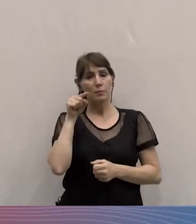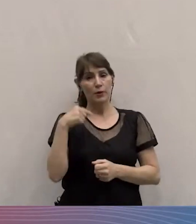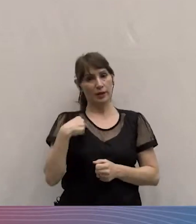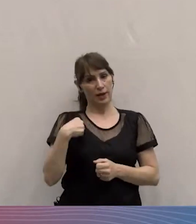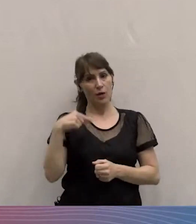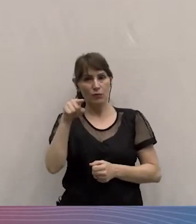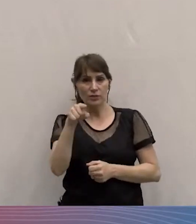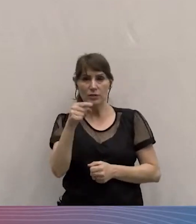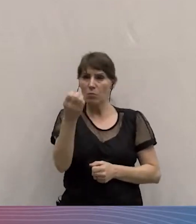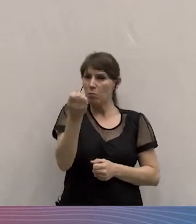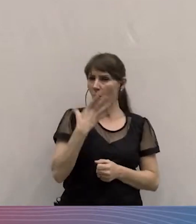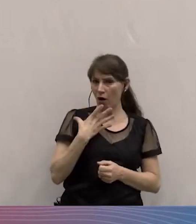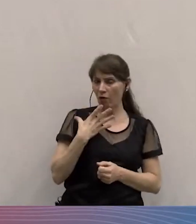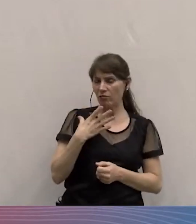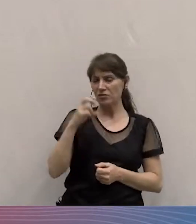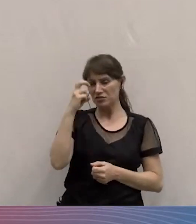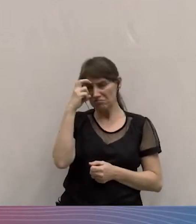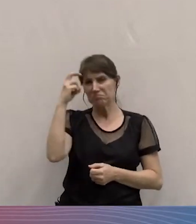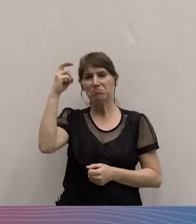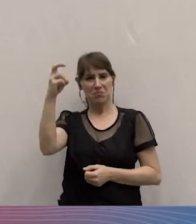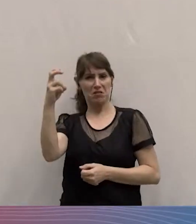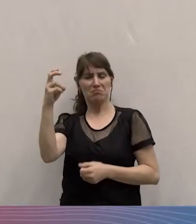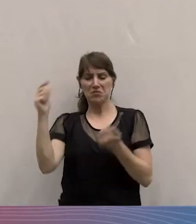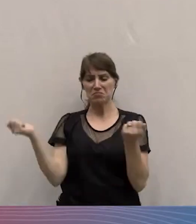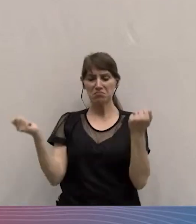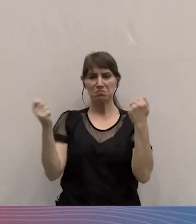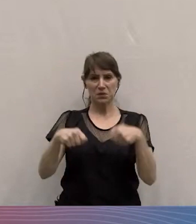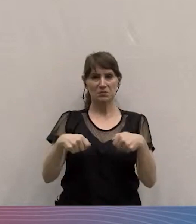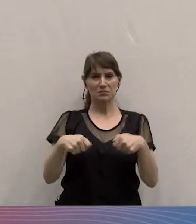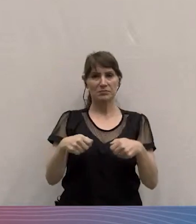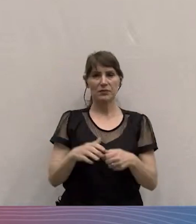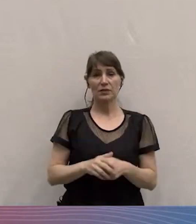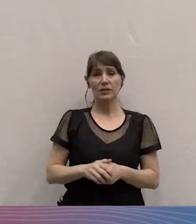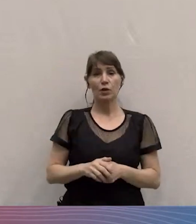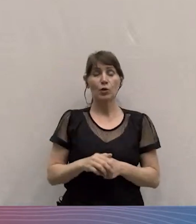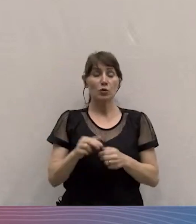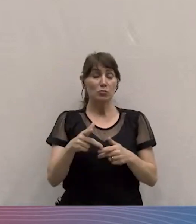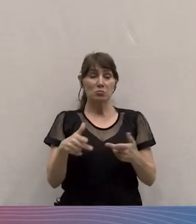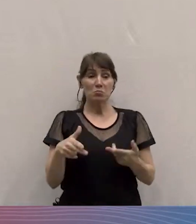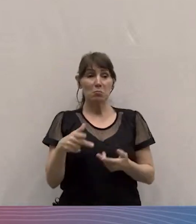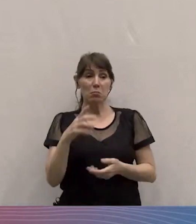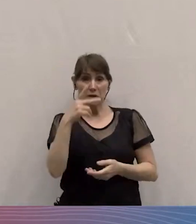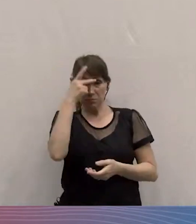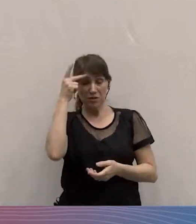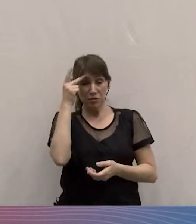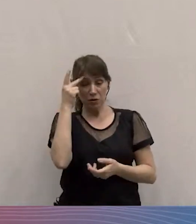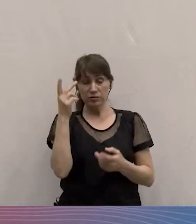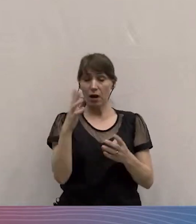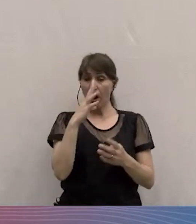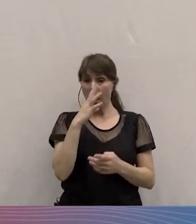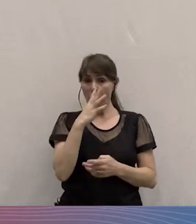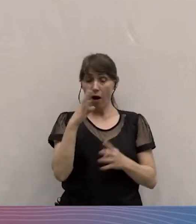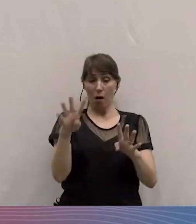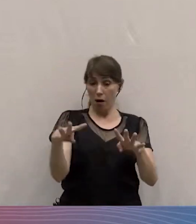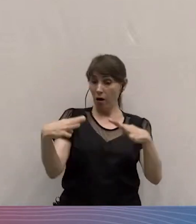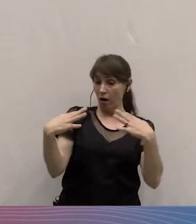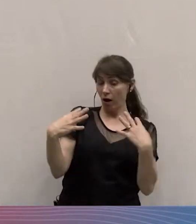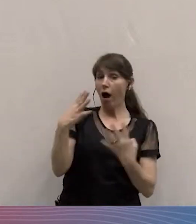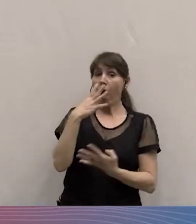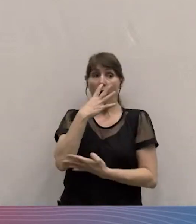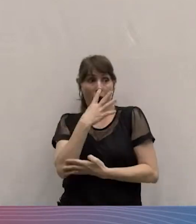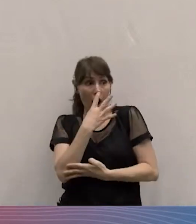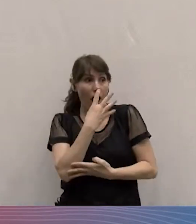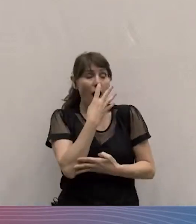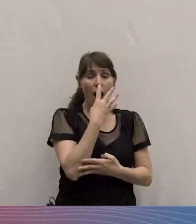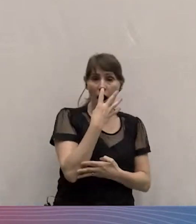bom, você é o capaz, você é alguém que todo mundo tem que admirar, todo mundo tem que tirar o chapéu